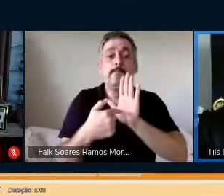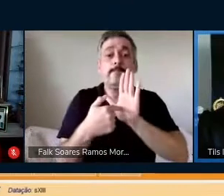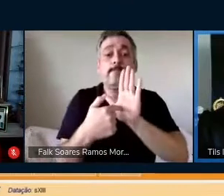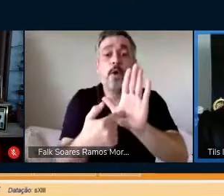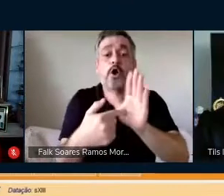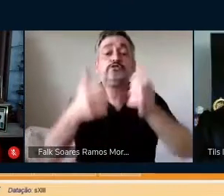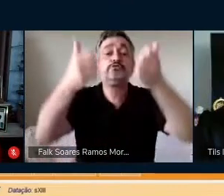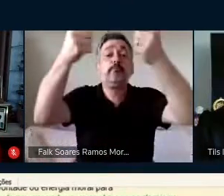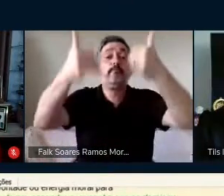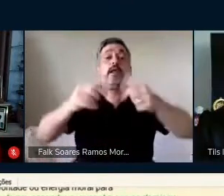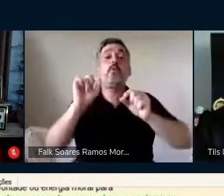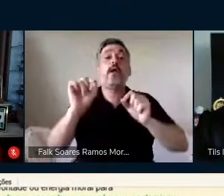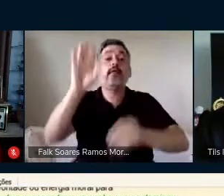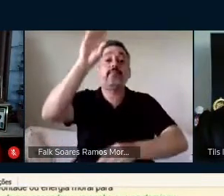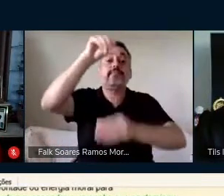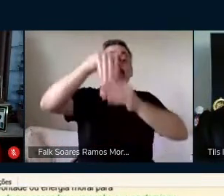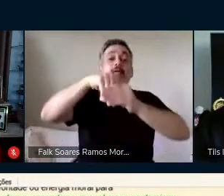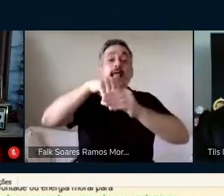política.